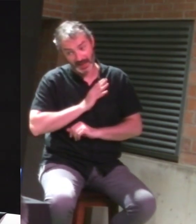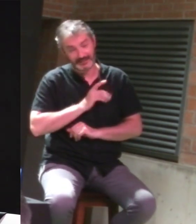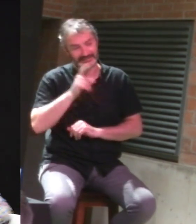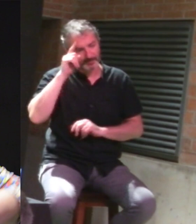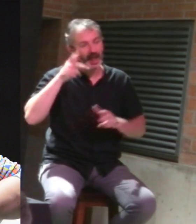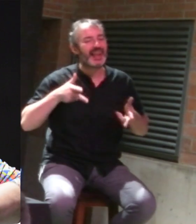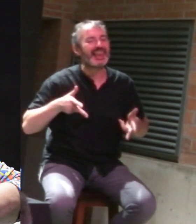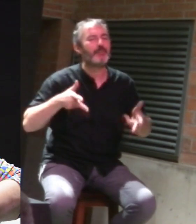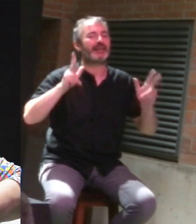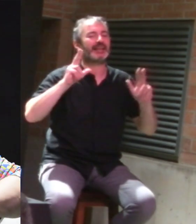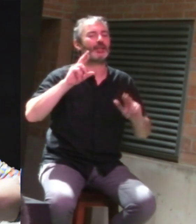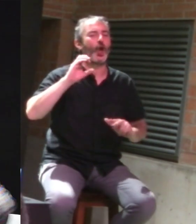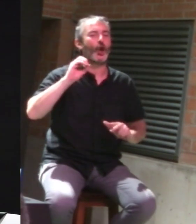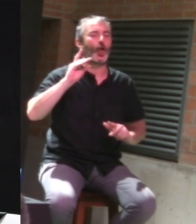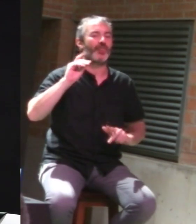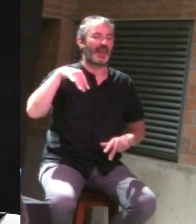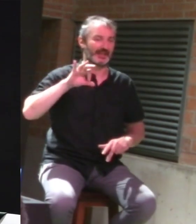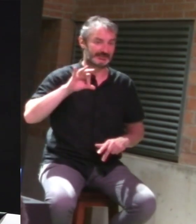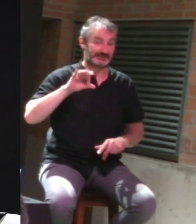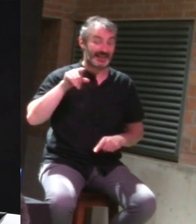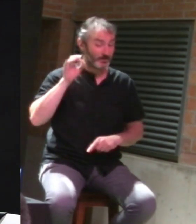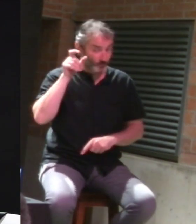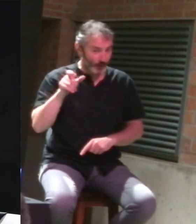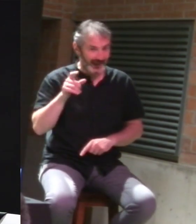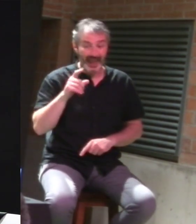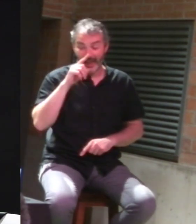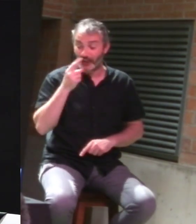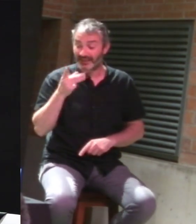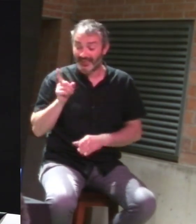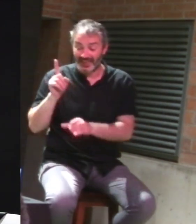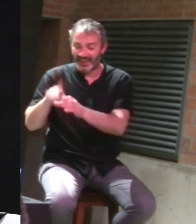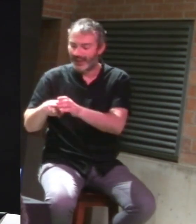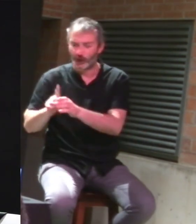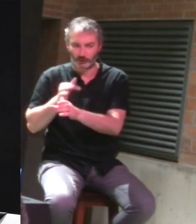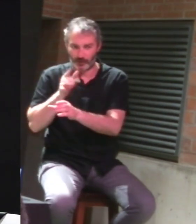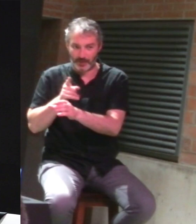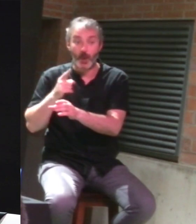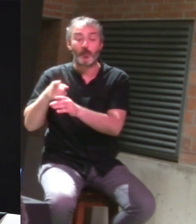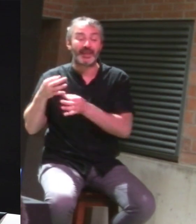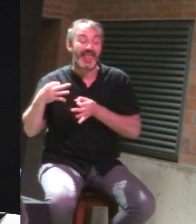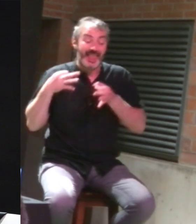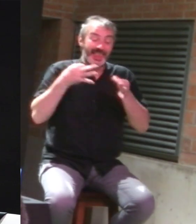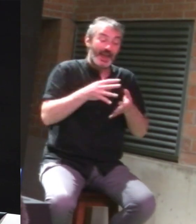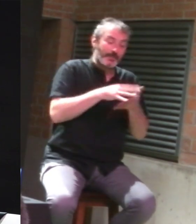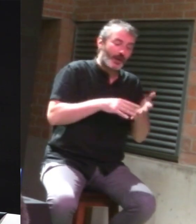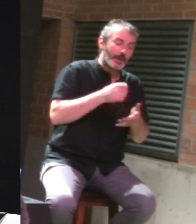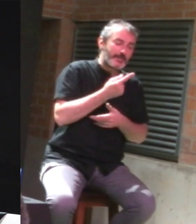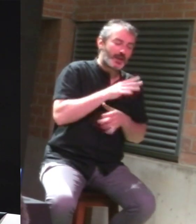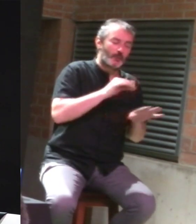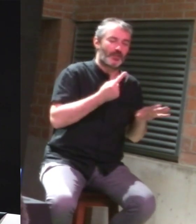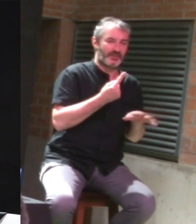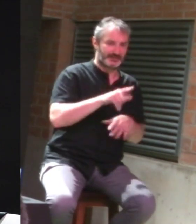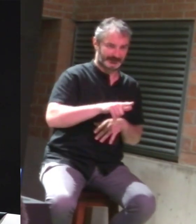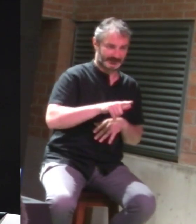de la Libertad Ródenas, que no va participar a la vaga del 13 perquè ella arriba a Barcelona en 1917 amb els seus